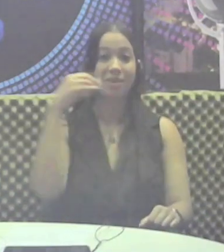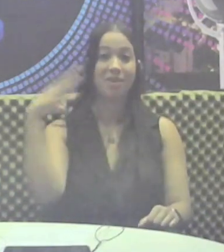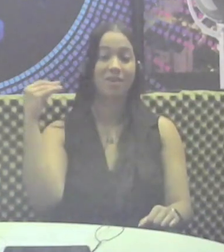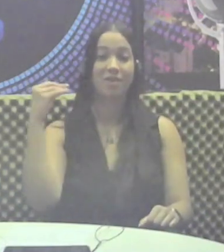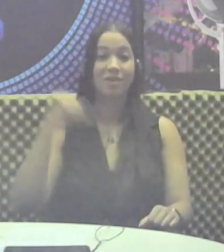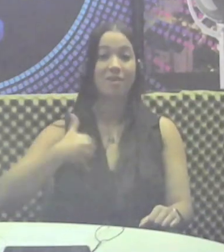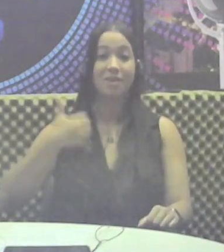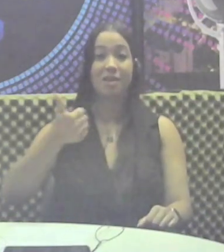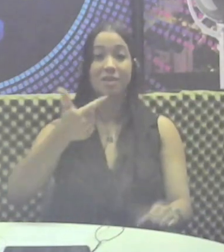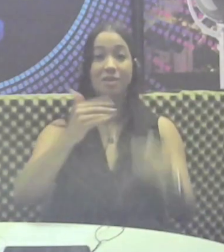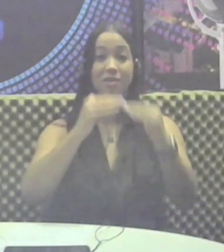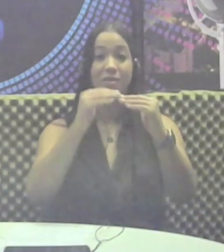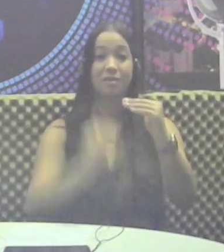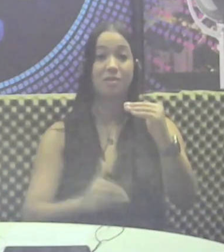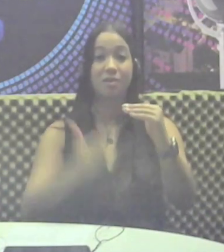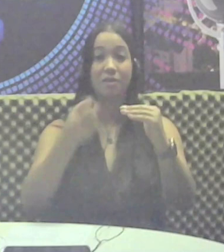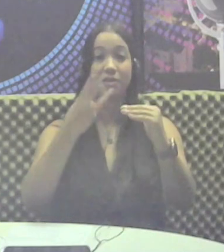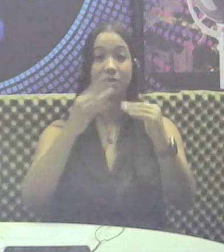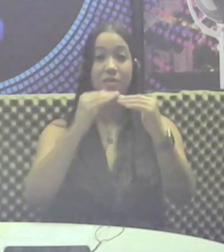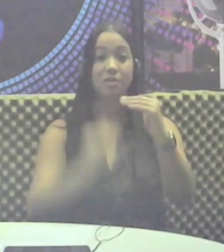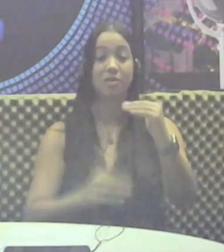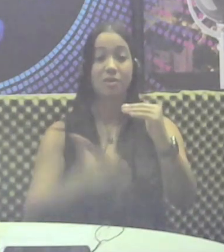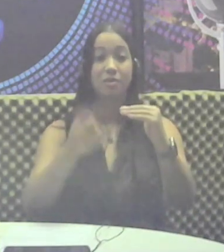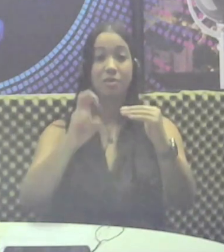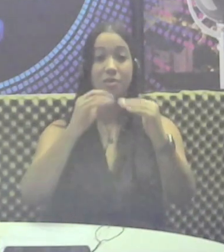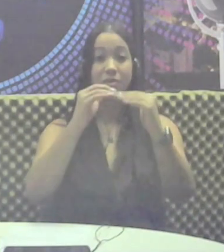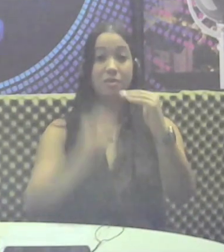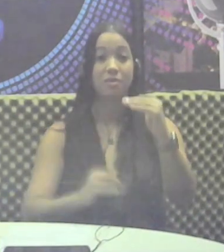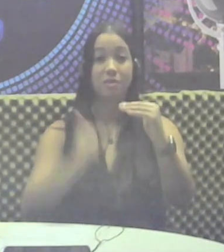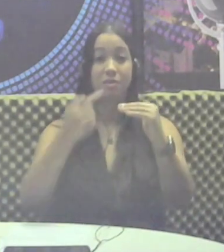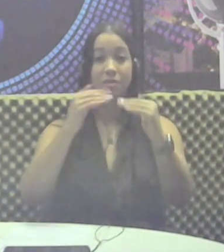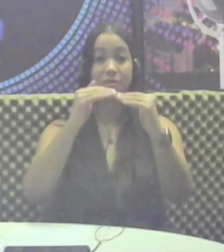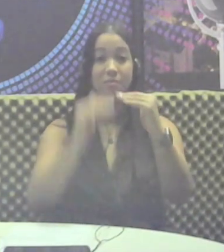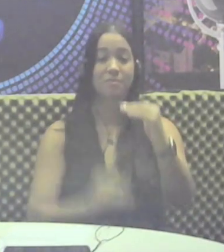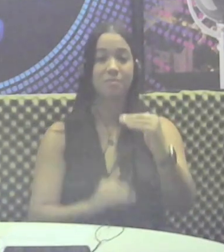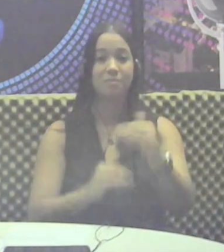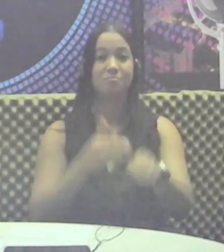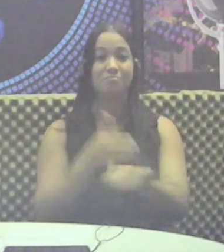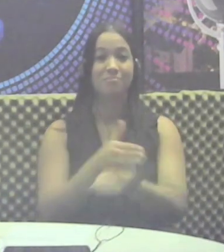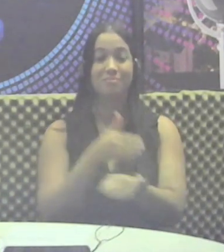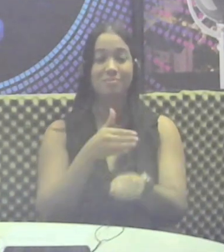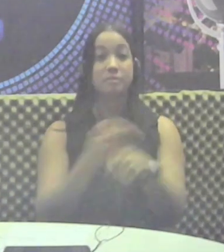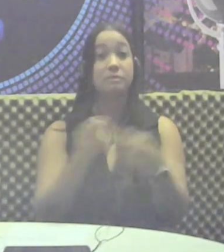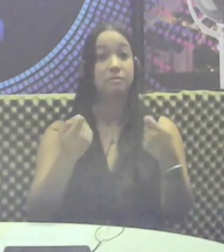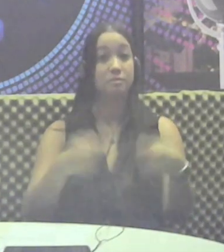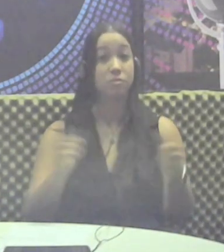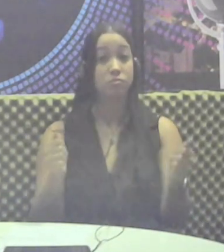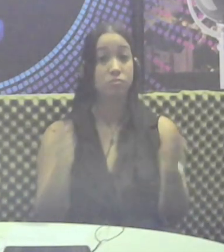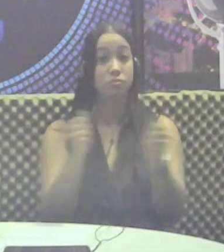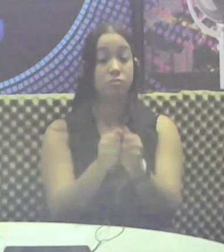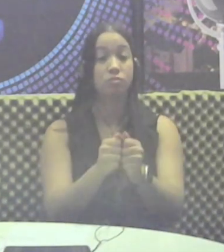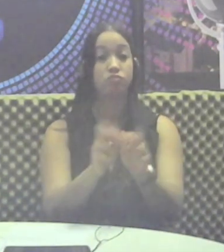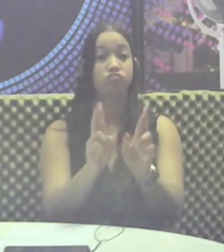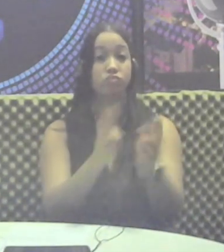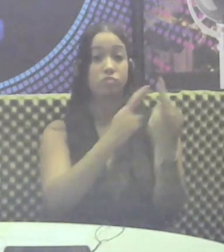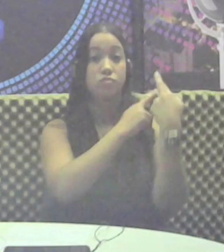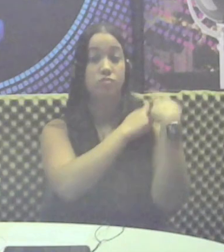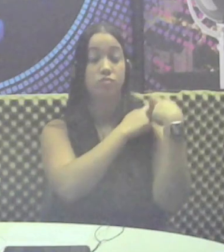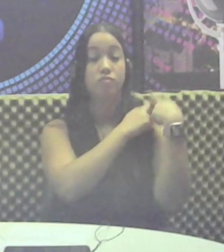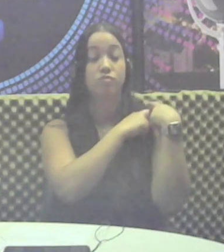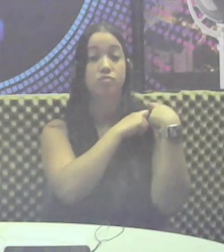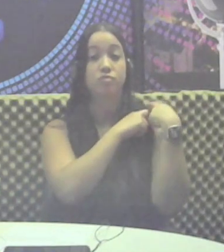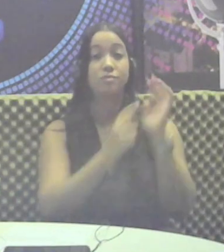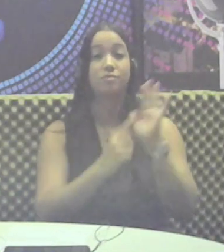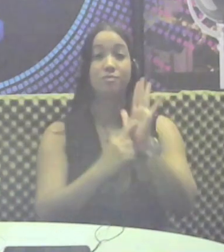categorias sub-12, 13, 15 e 17. Os participantes devem estar acompanhados por um responsável